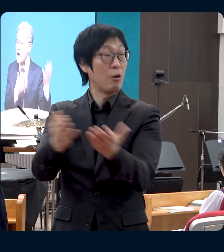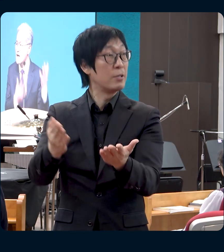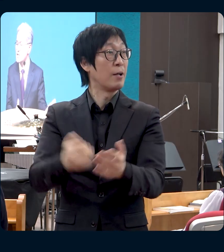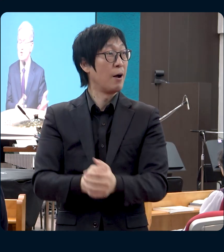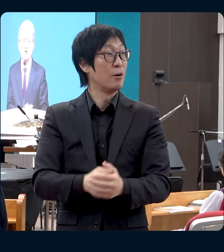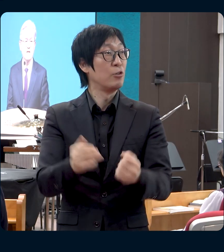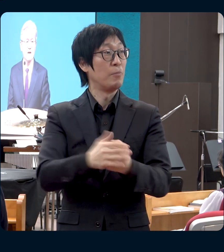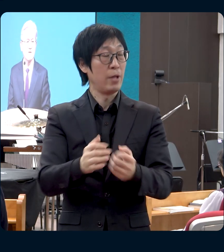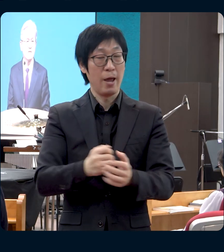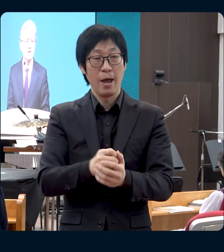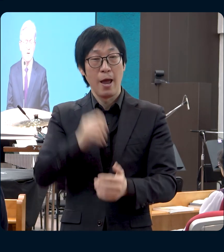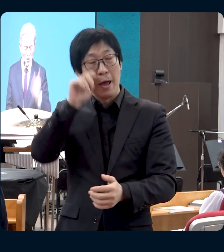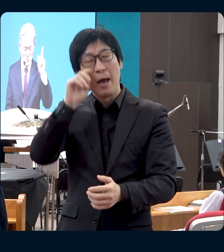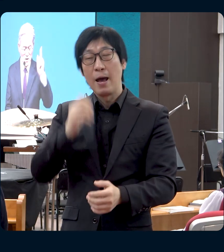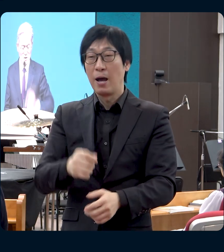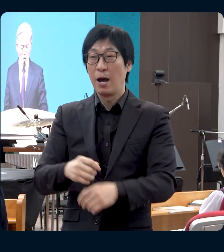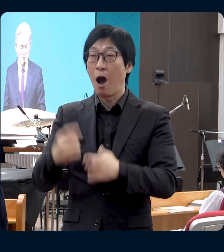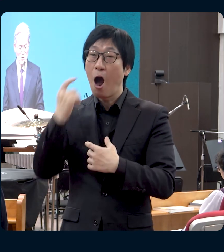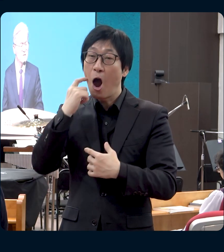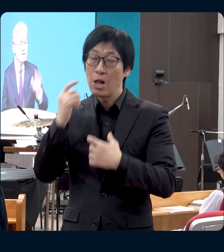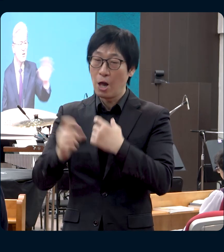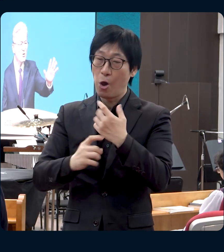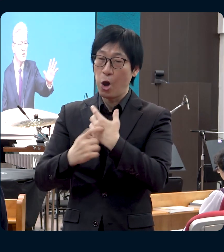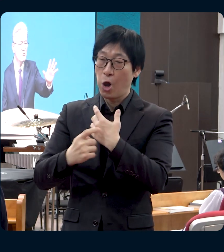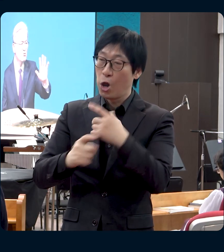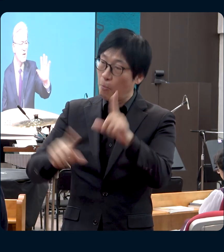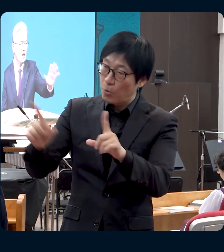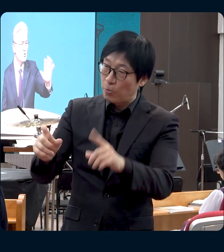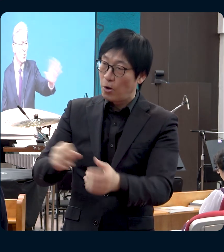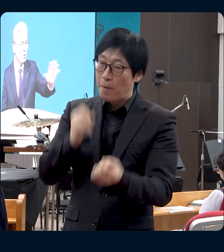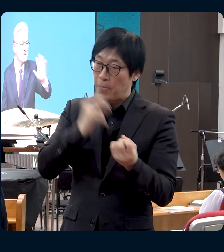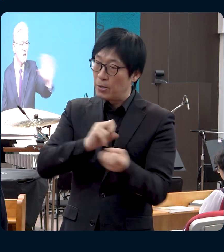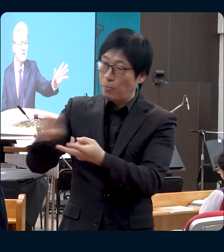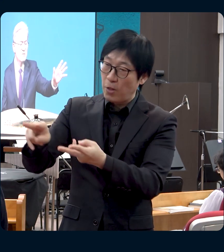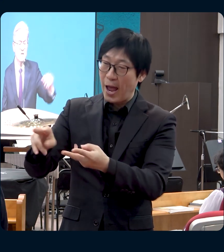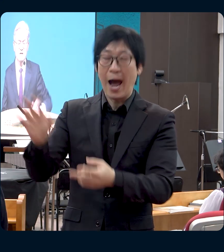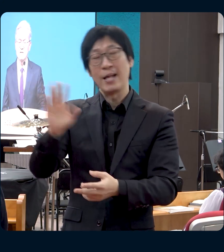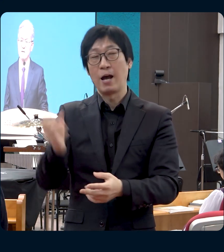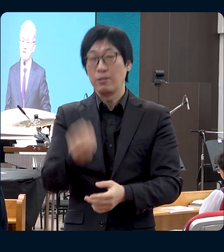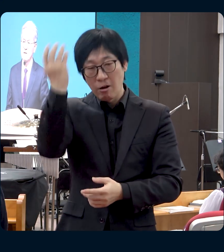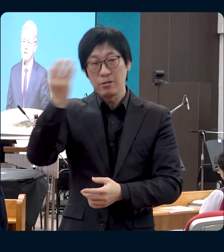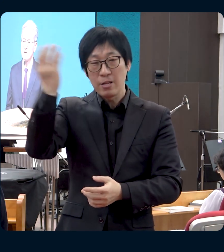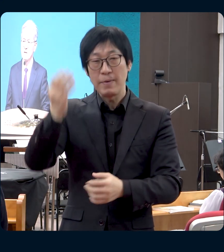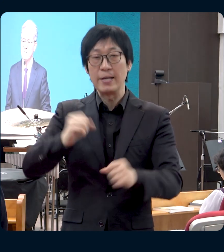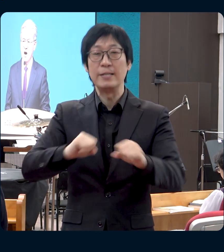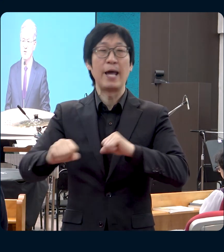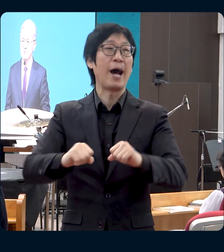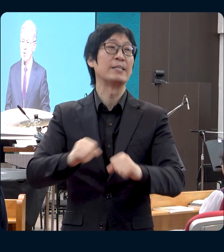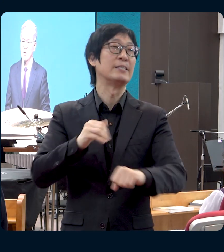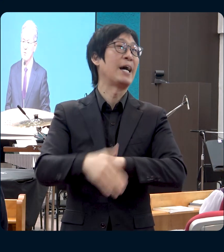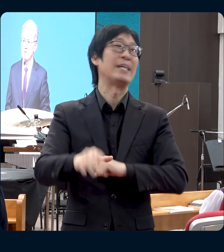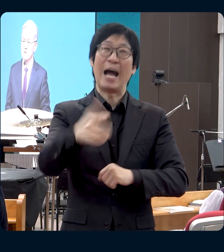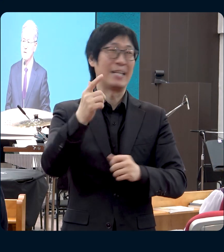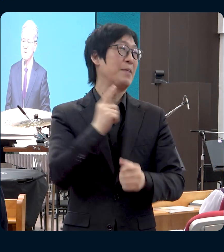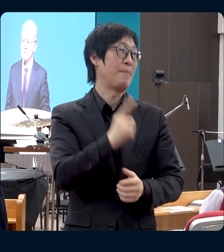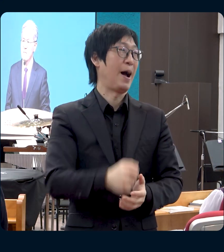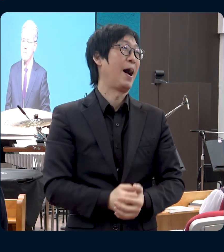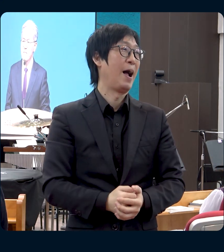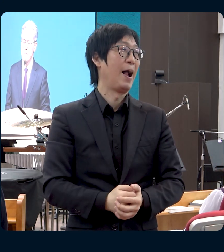정치적이고 가식적이잖아요. 여러분, 성령님은 그런 식으로 사람을 조롱하지 않습니다. 마귀는 몰라도.